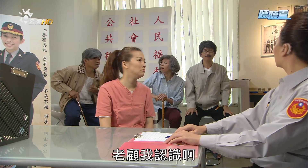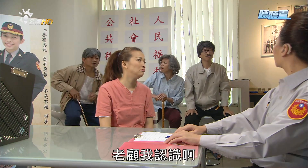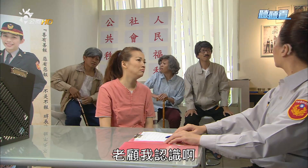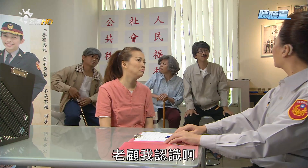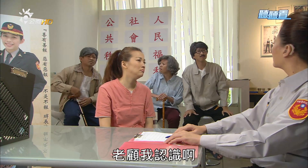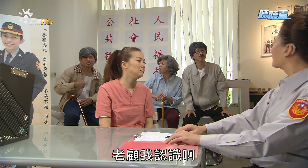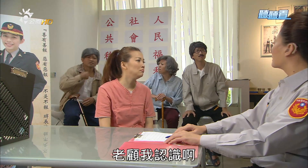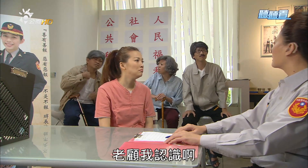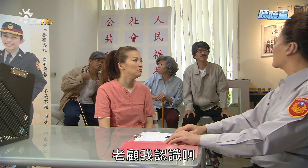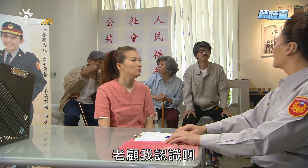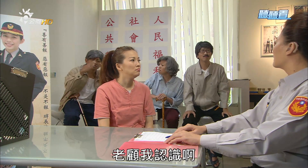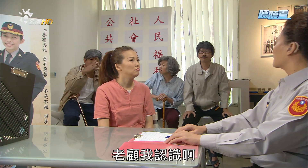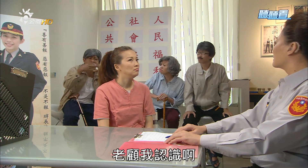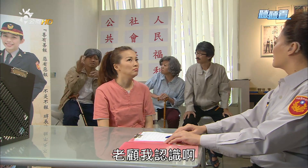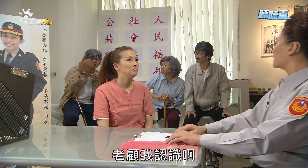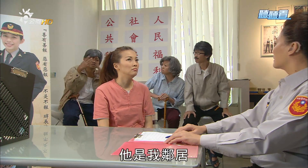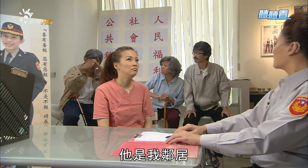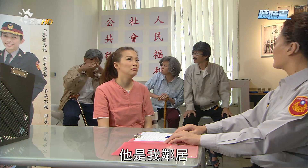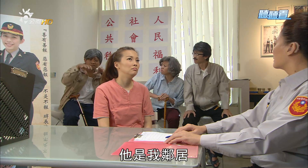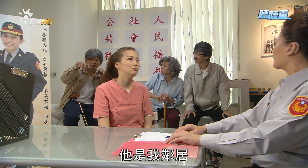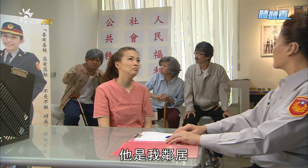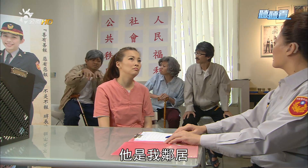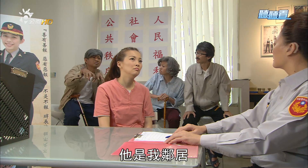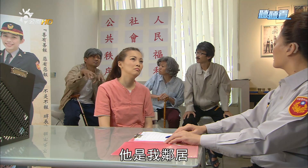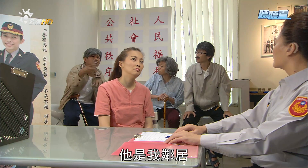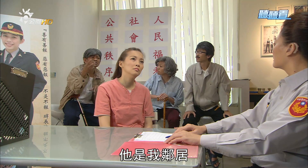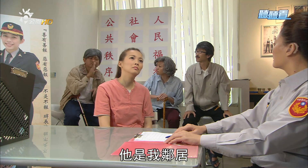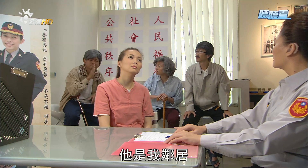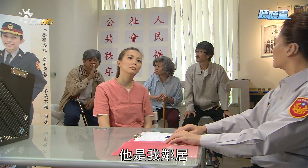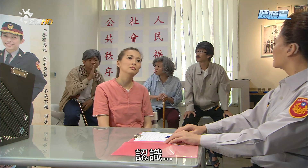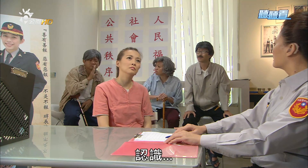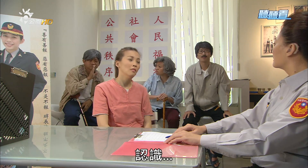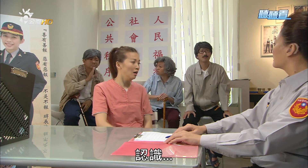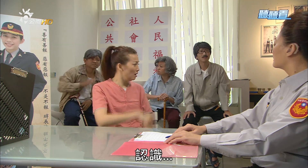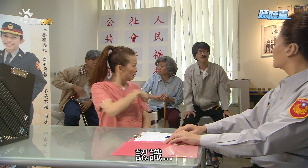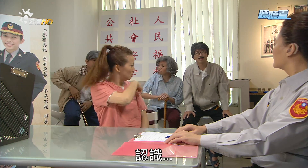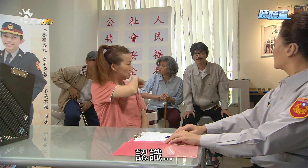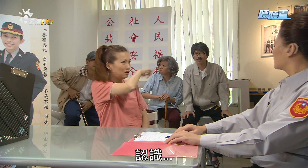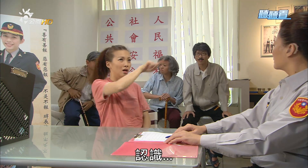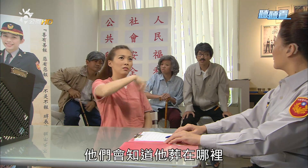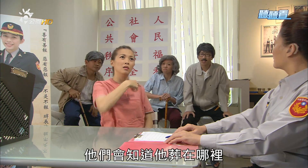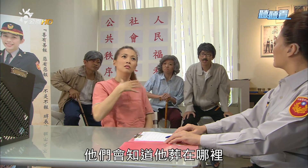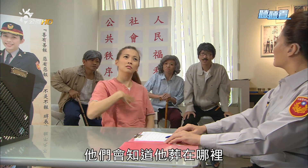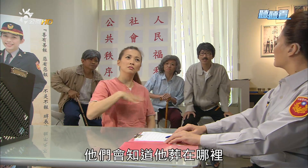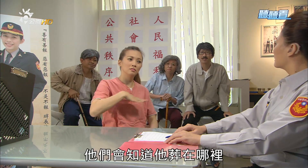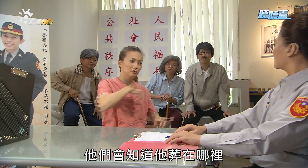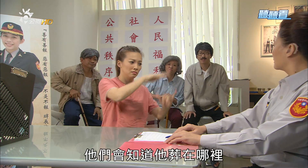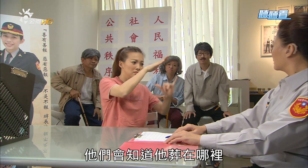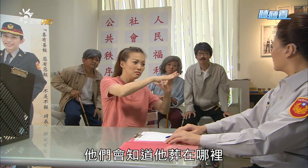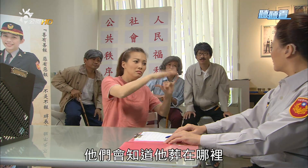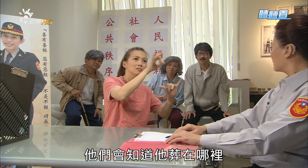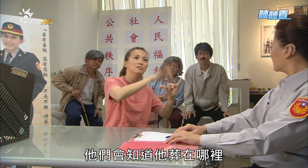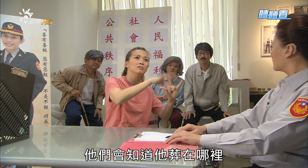顾我认识， 认识， 他是我邻居，认识认识。 他们会知道他葬在哪